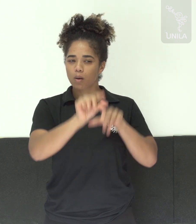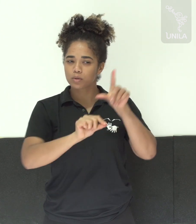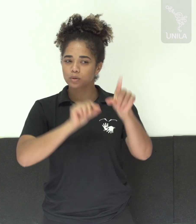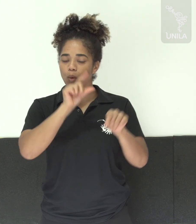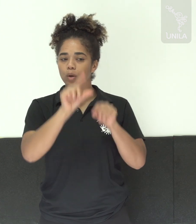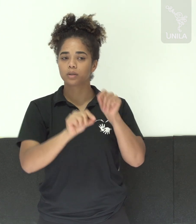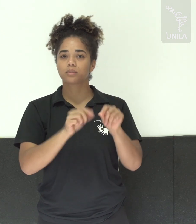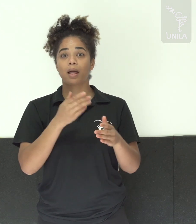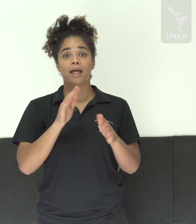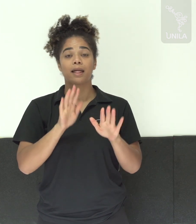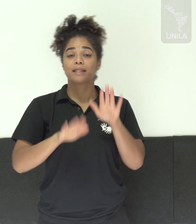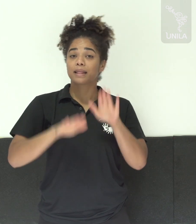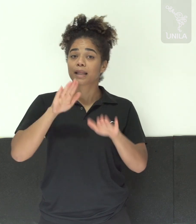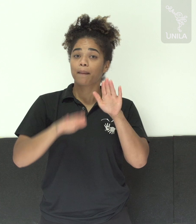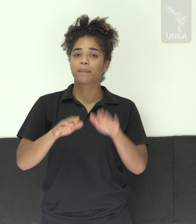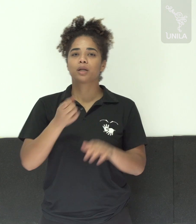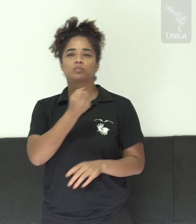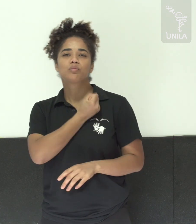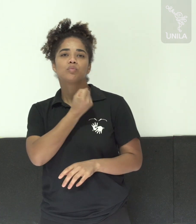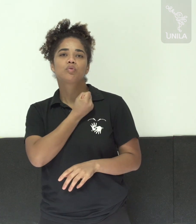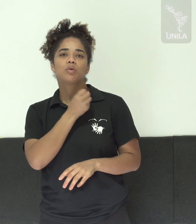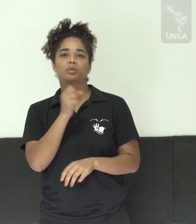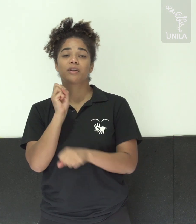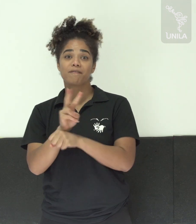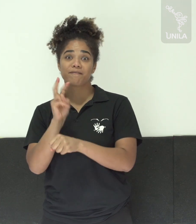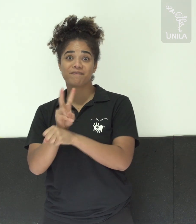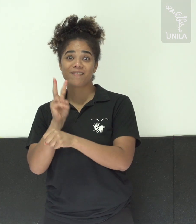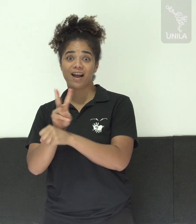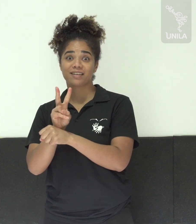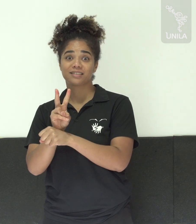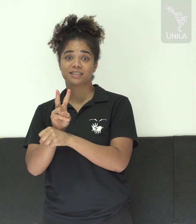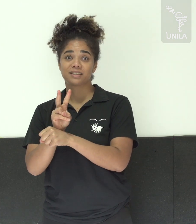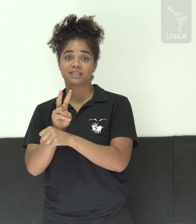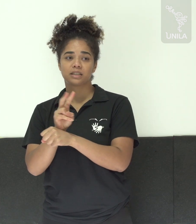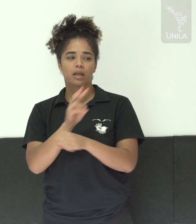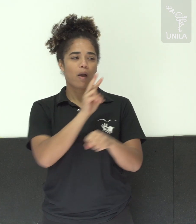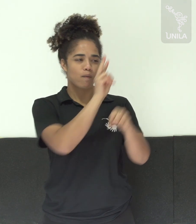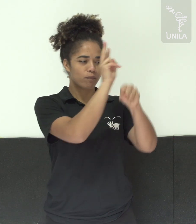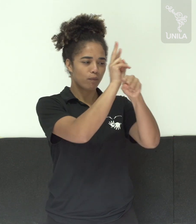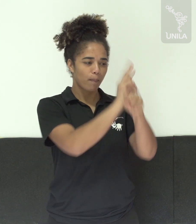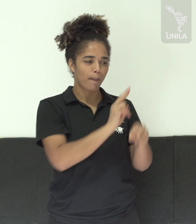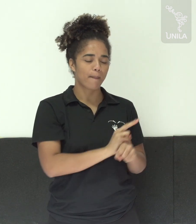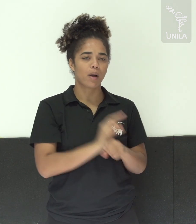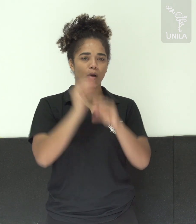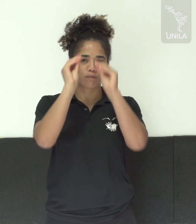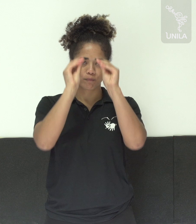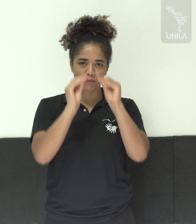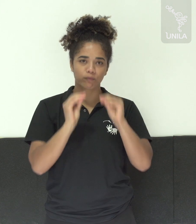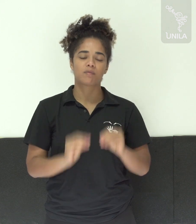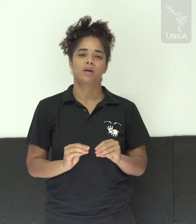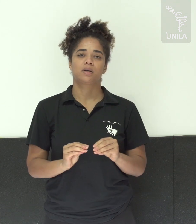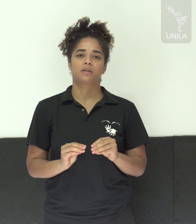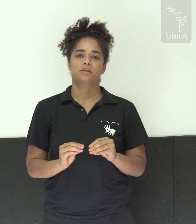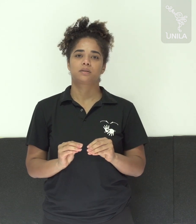número de vagas oferecidos para cada curso e reserva de vagas, conforme estabelecido pela Portaria